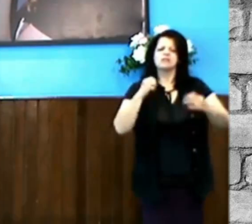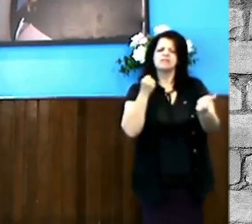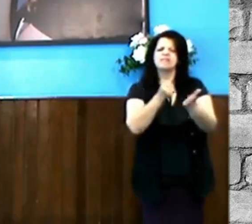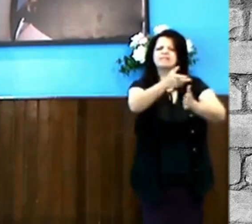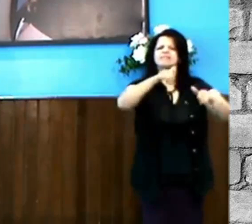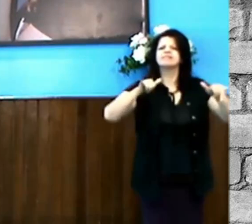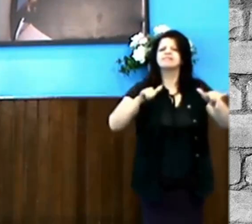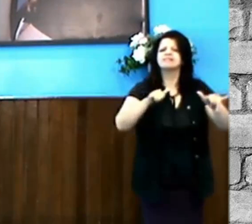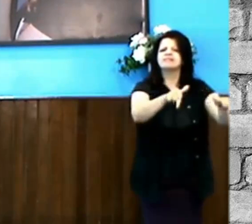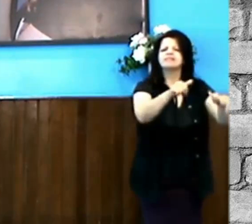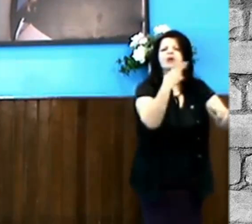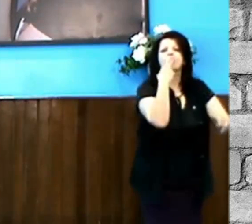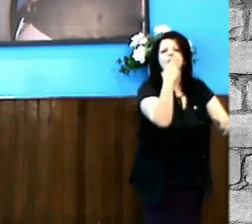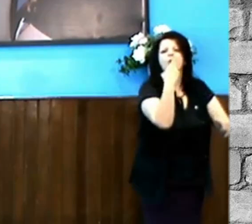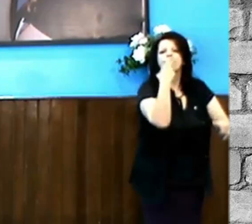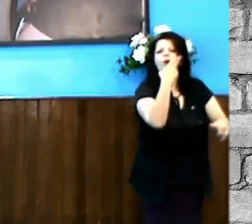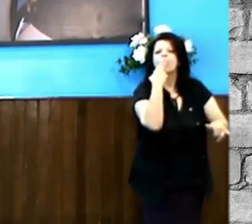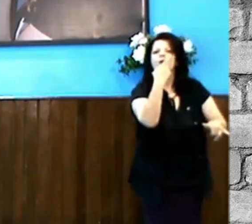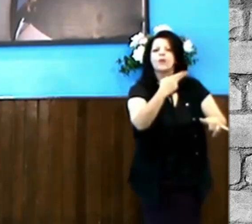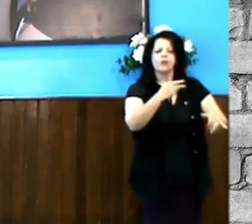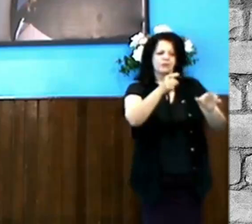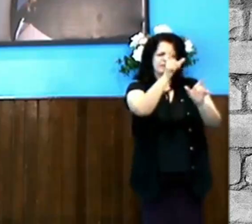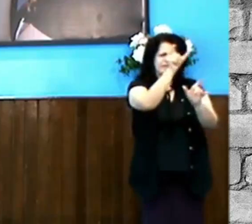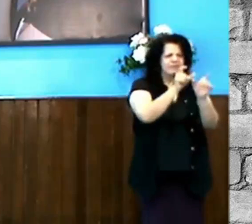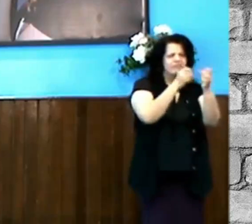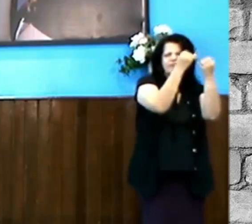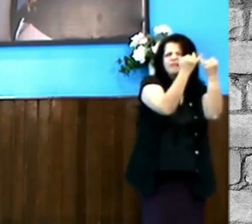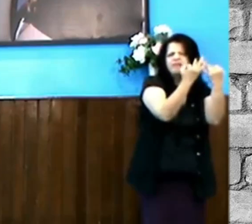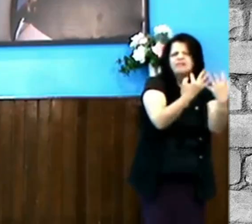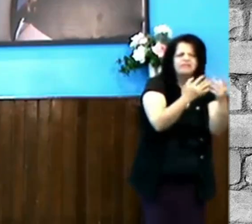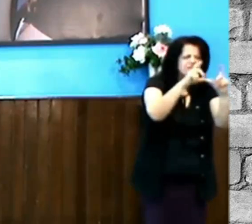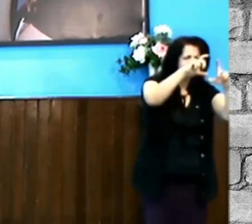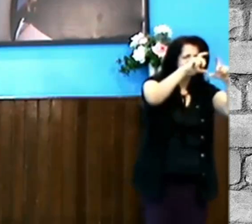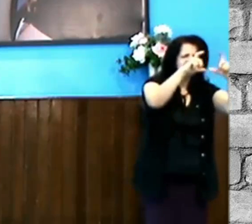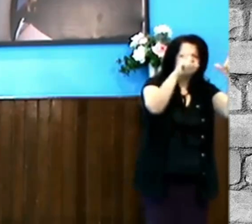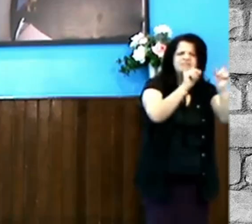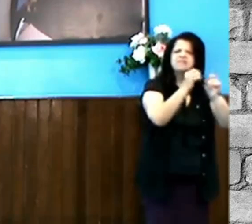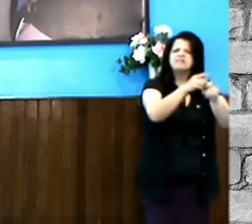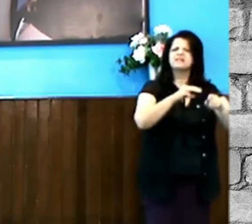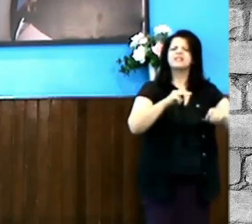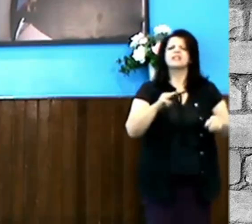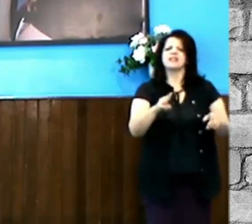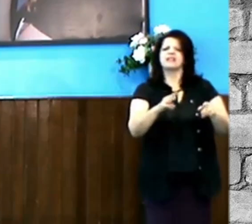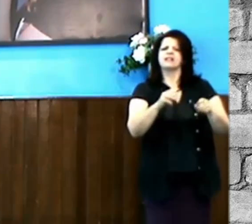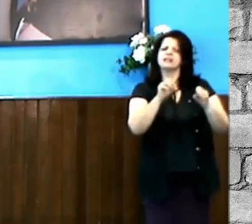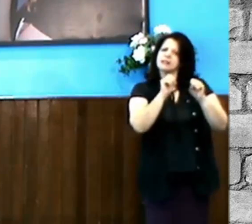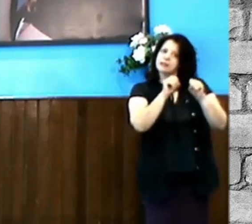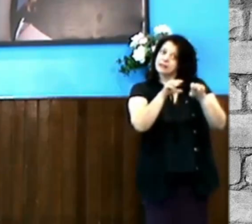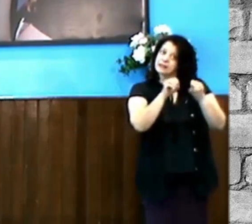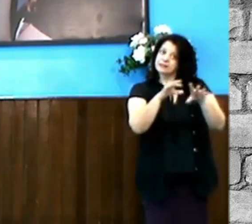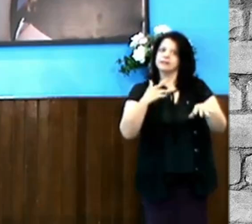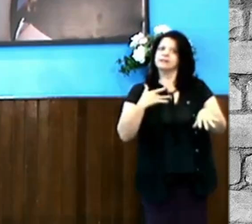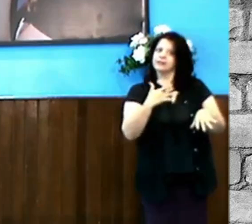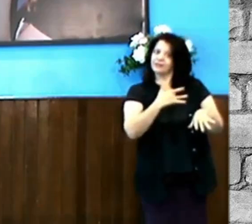por exemplo, um maço de cigarros, atrás do maço normalmente vem escrito, né, irmãos? O Ministério da Saúde adverte: